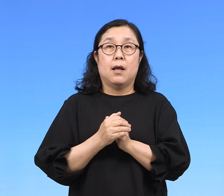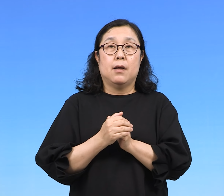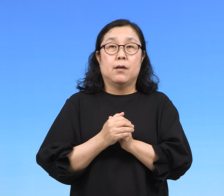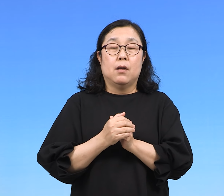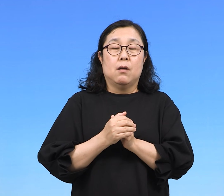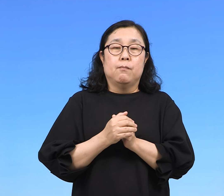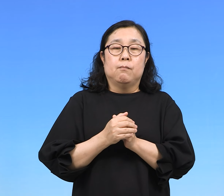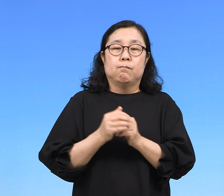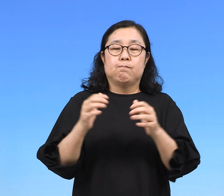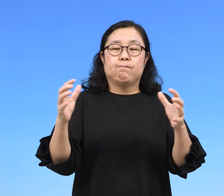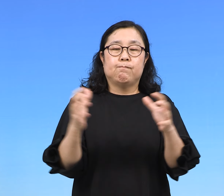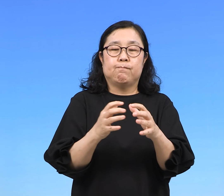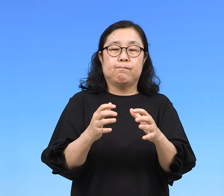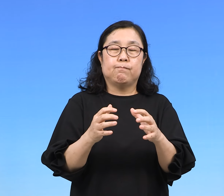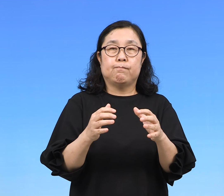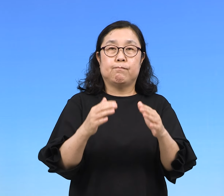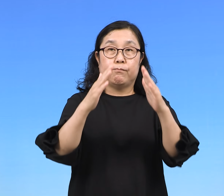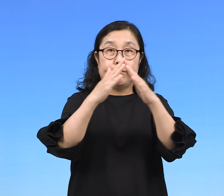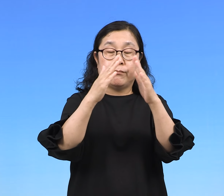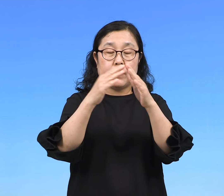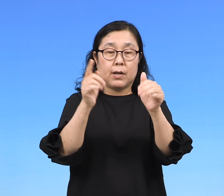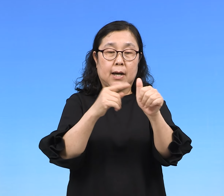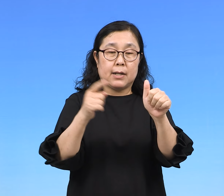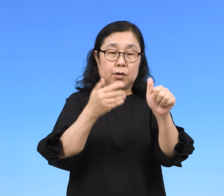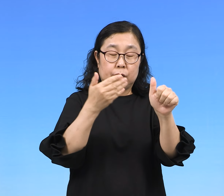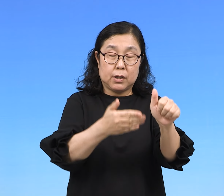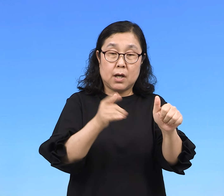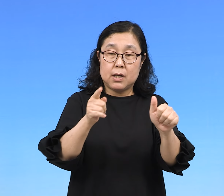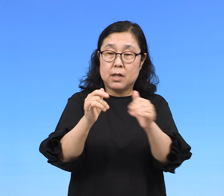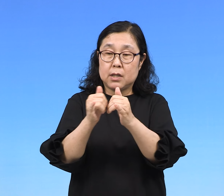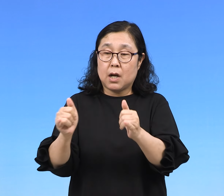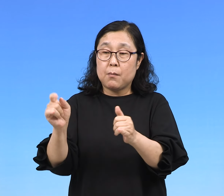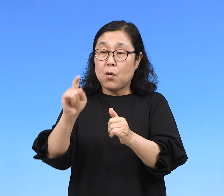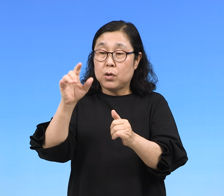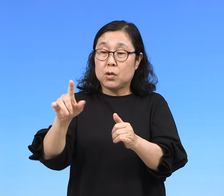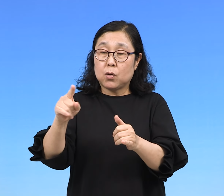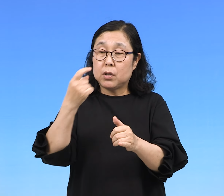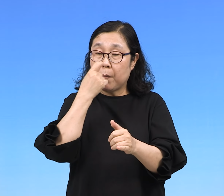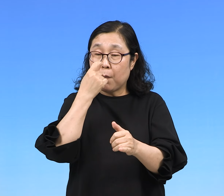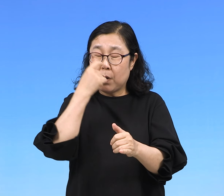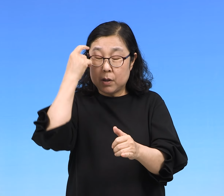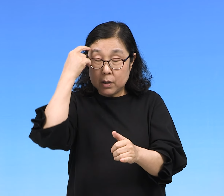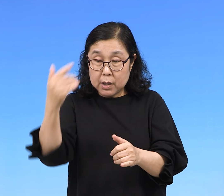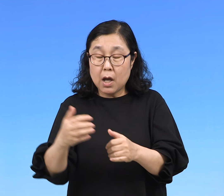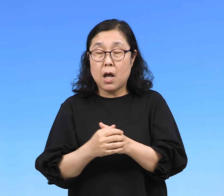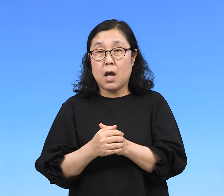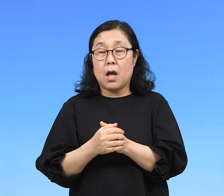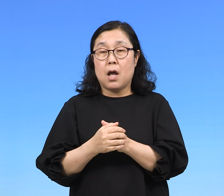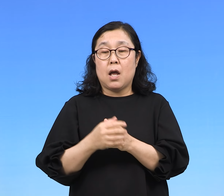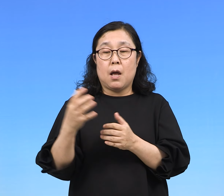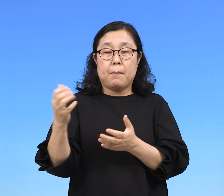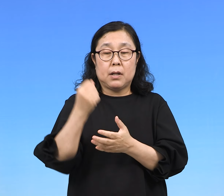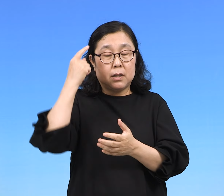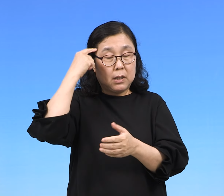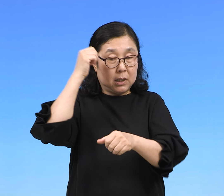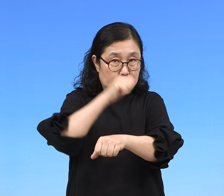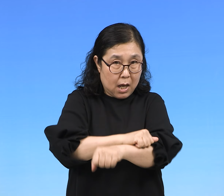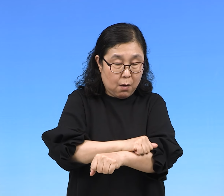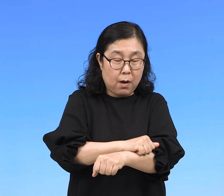회당에서 가르치시니 많은 사람이 듣고 놀라 이르되 이 사람이 어디서 이런 것을 얻었느냐? 이 사람이